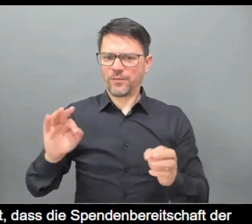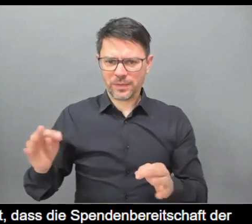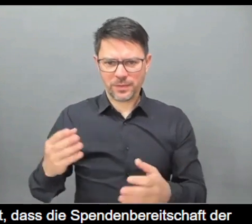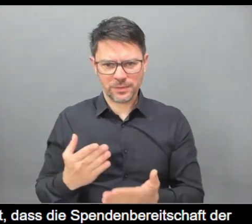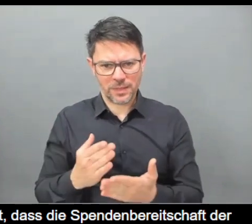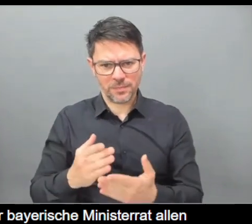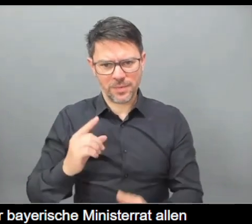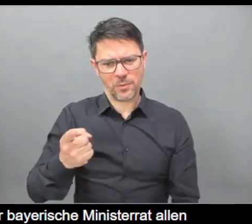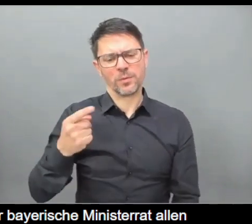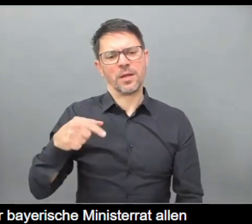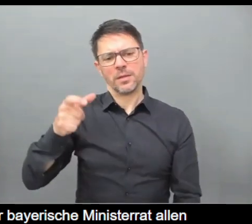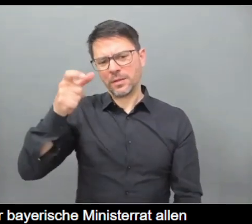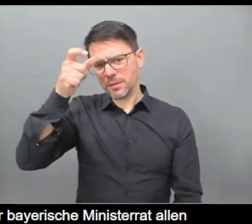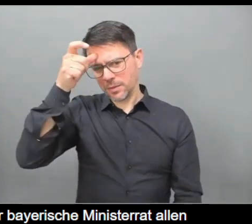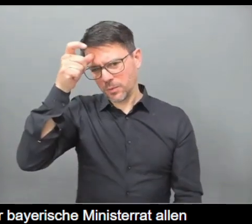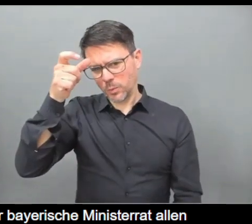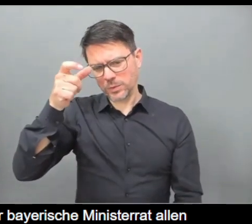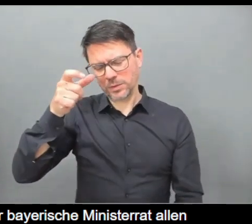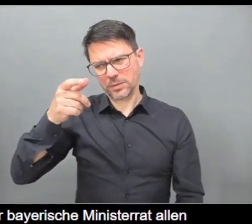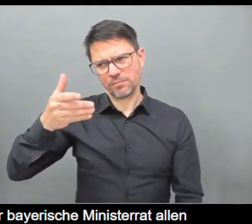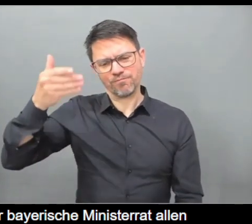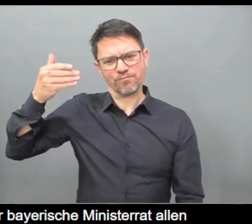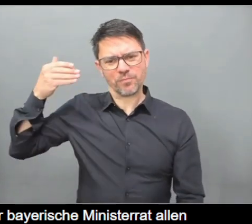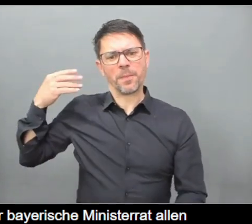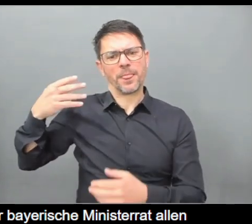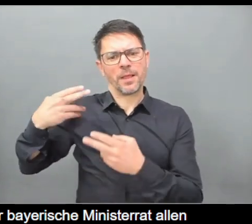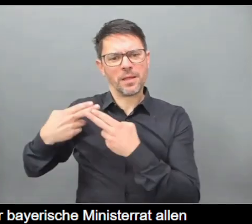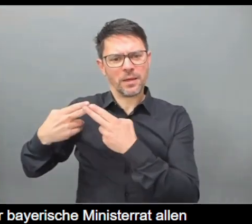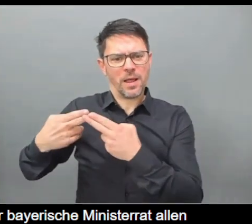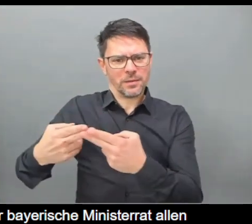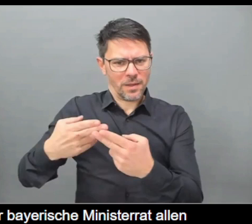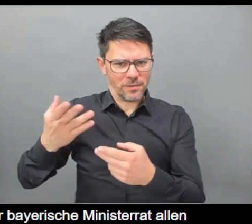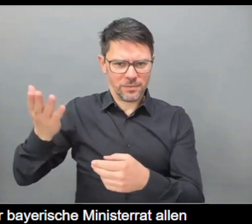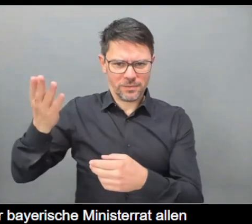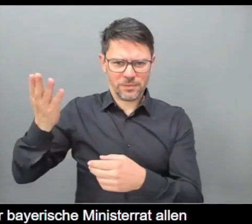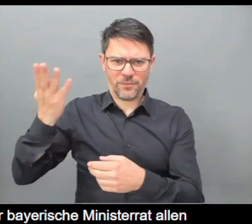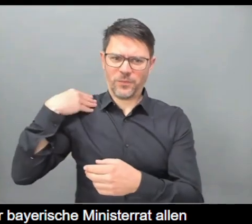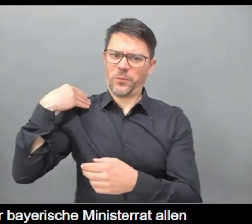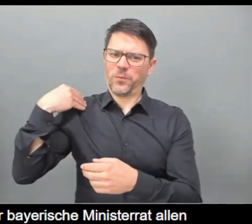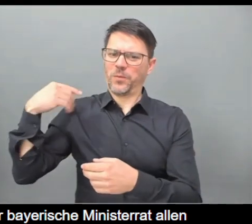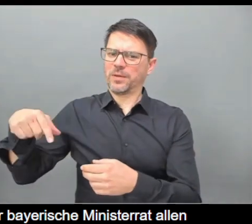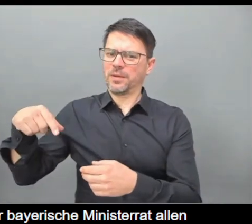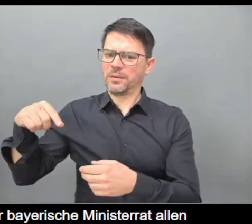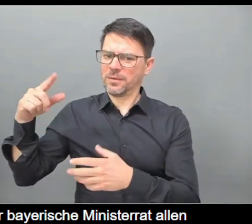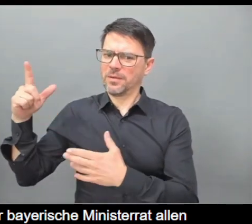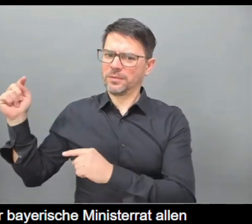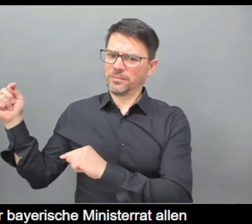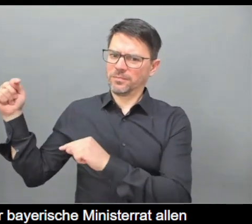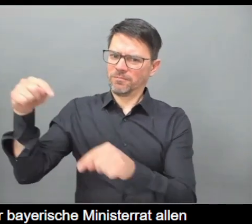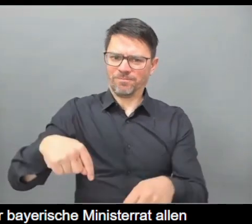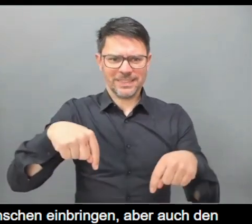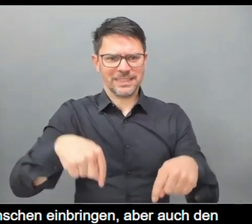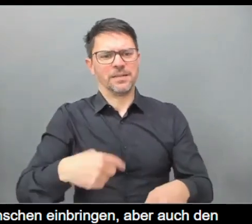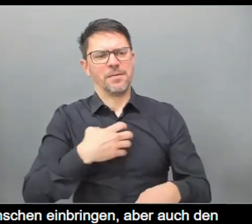unserer Gesellschaft. Daher ist es für uns selbstverständlich, in der Not helfend unter die Arme zu greifen. Wir machen das,